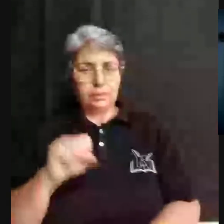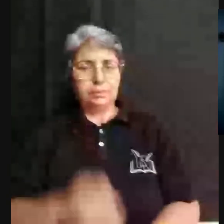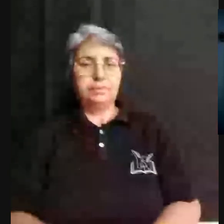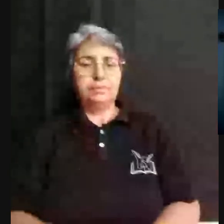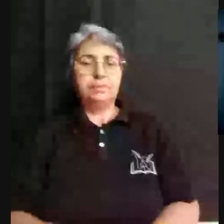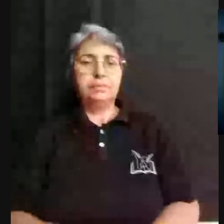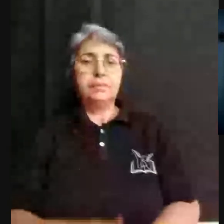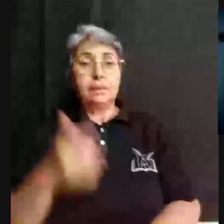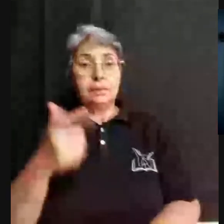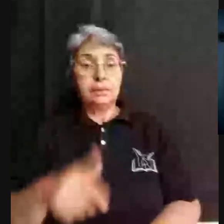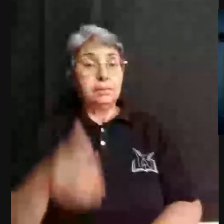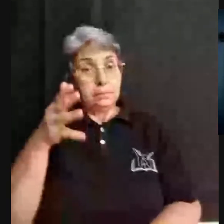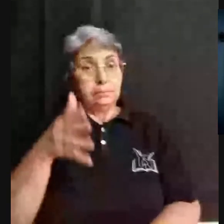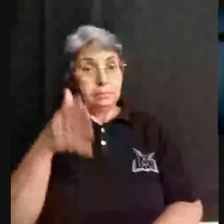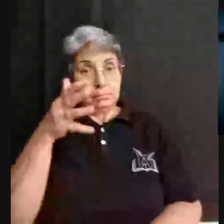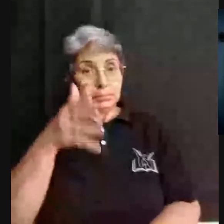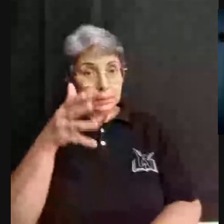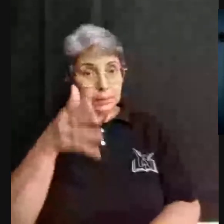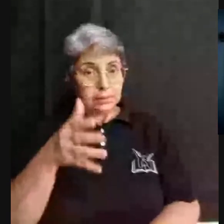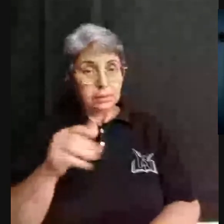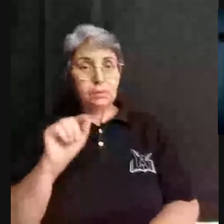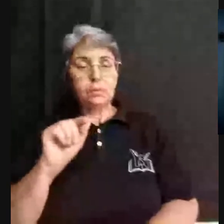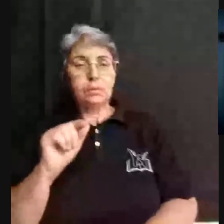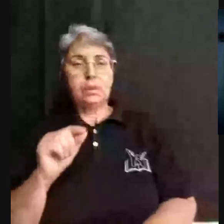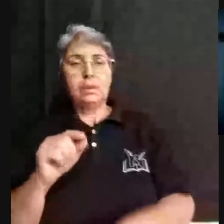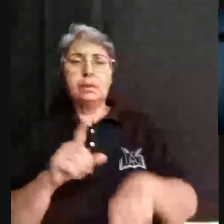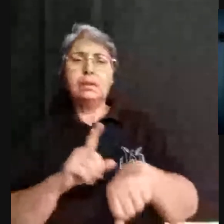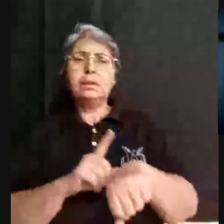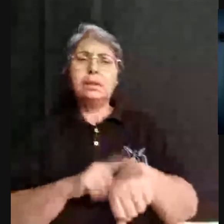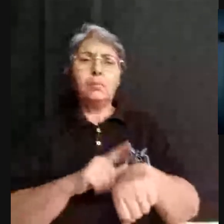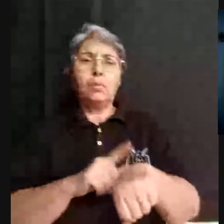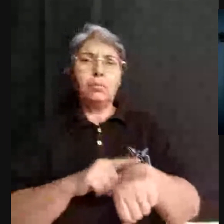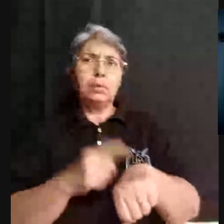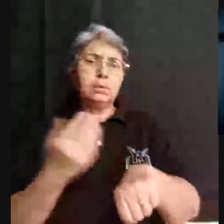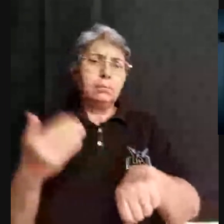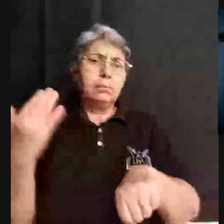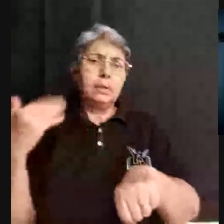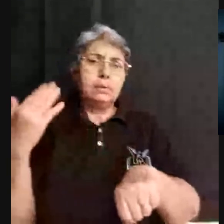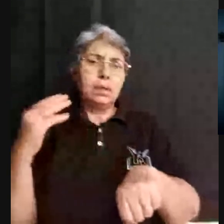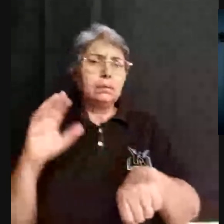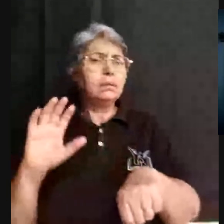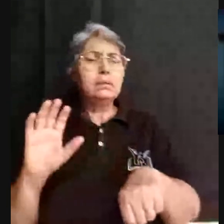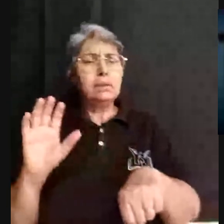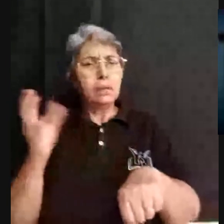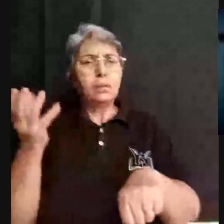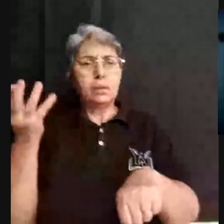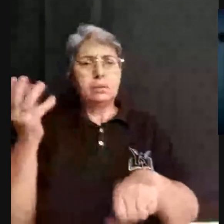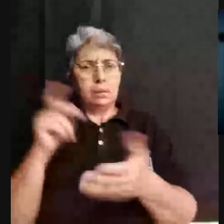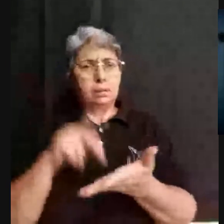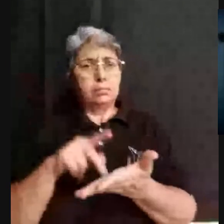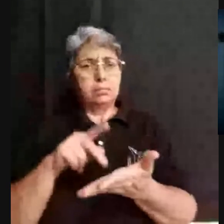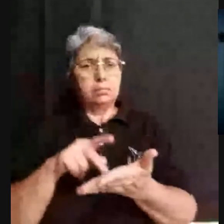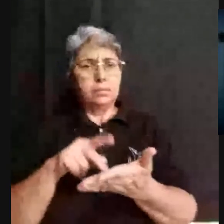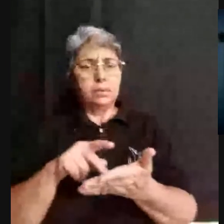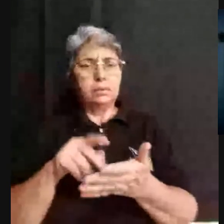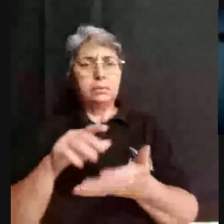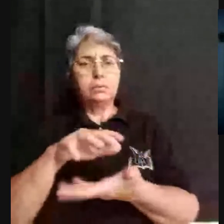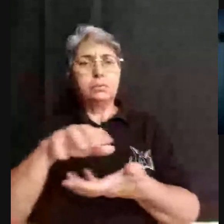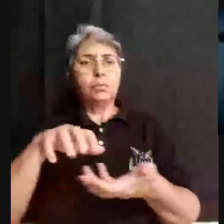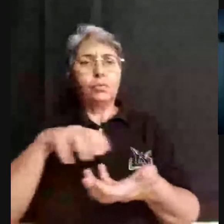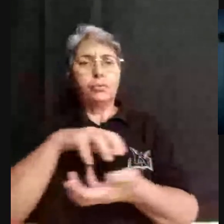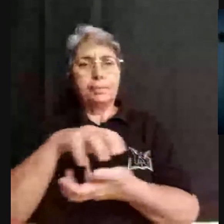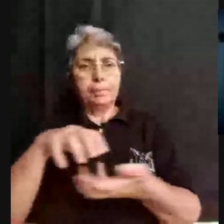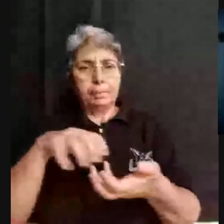apresentação sobre esse momento tão importante, tão peculiar do movimento adventista e da